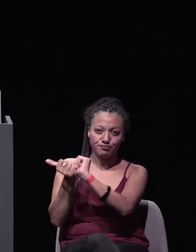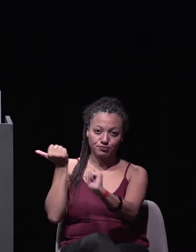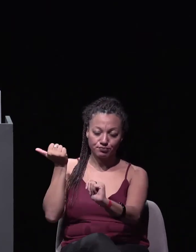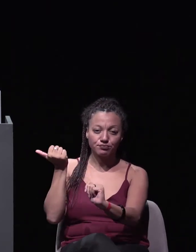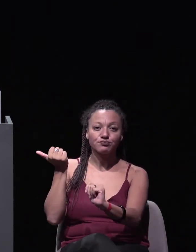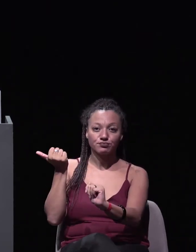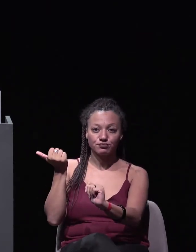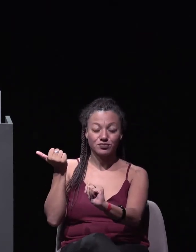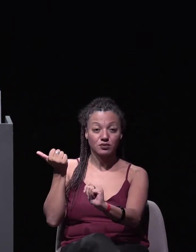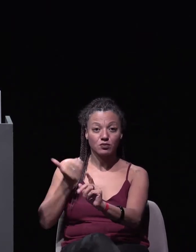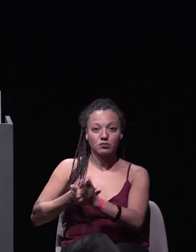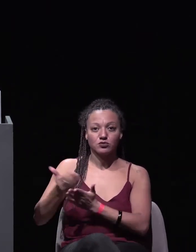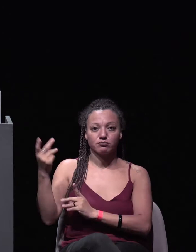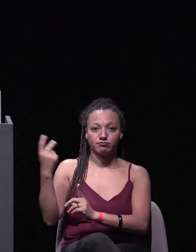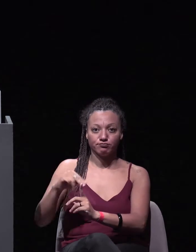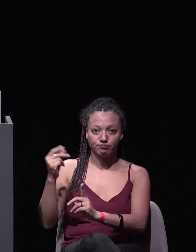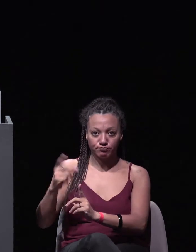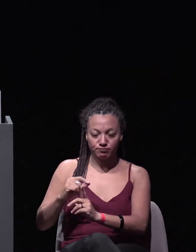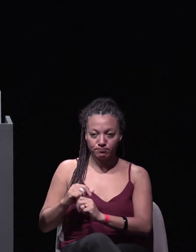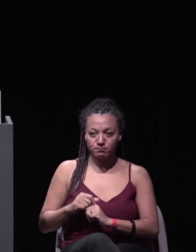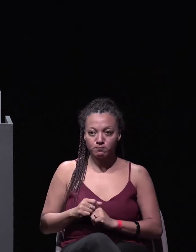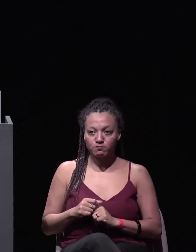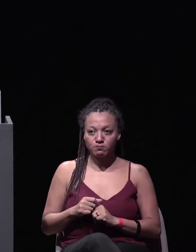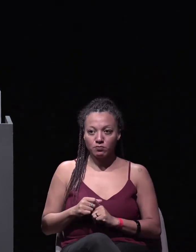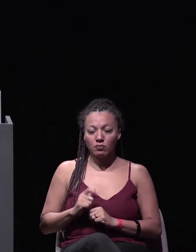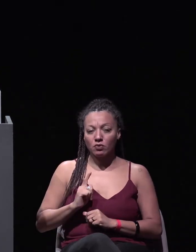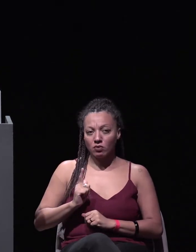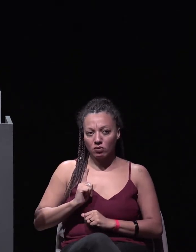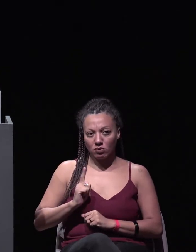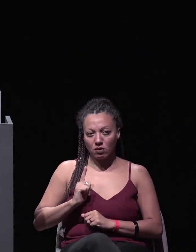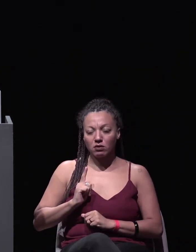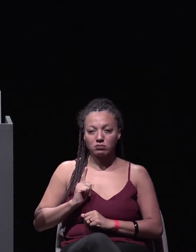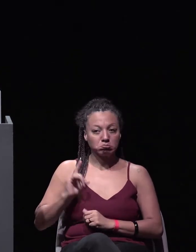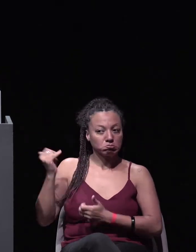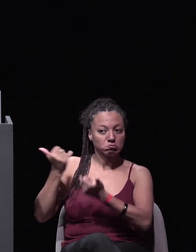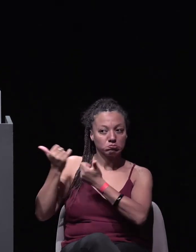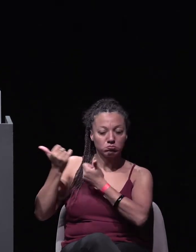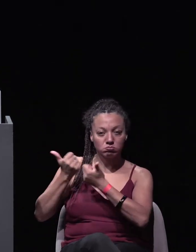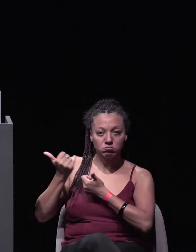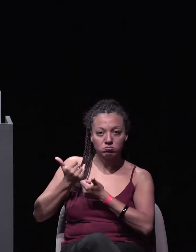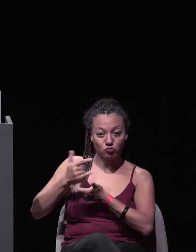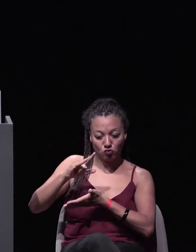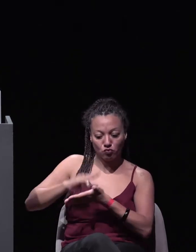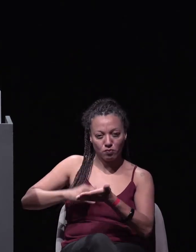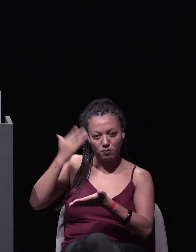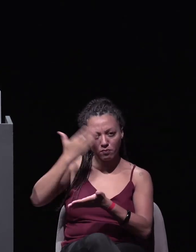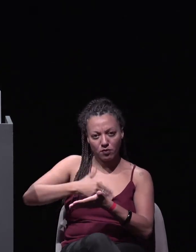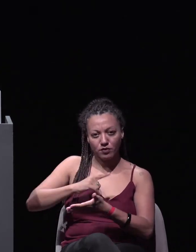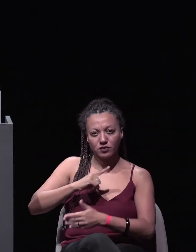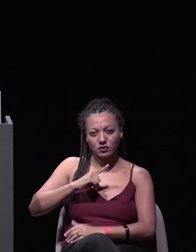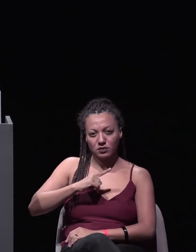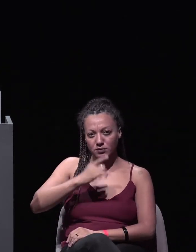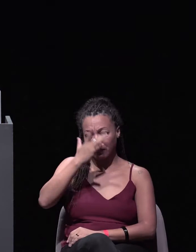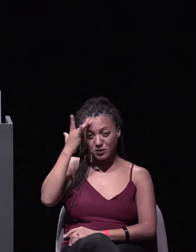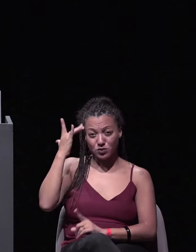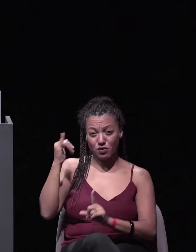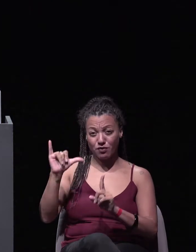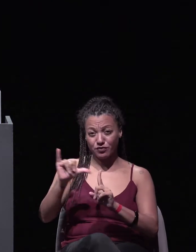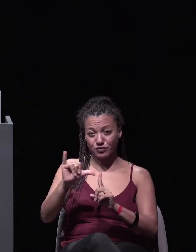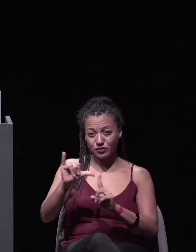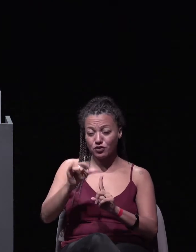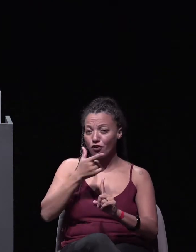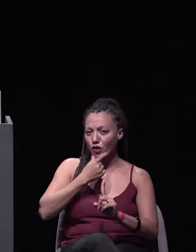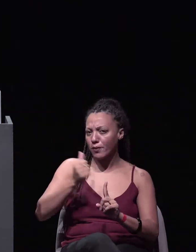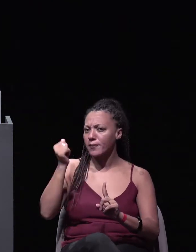da escravidão americana. Há relatos, há documentação sobre vítimas, tanto homens